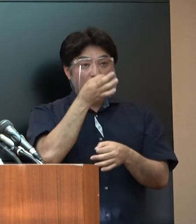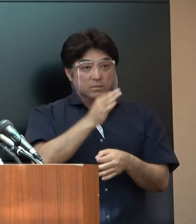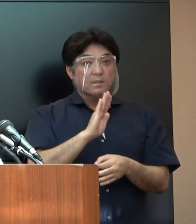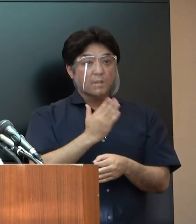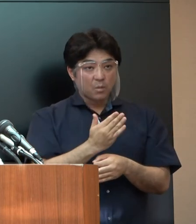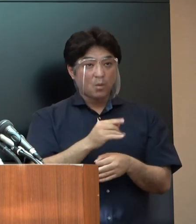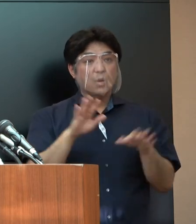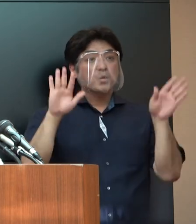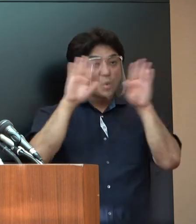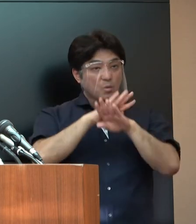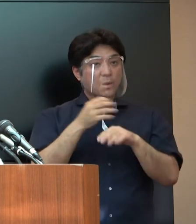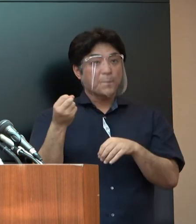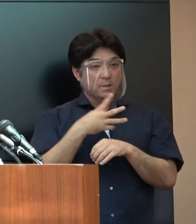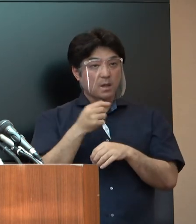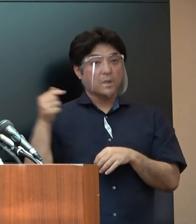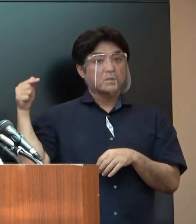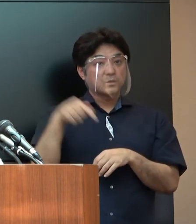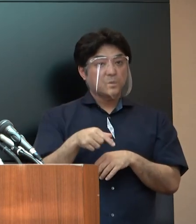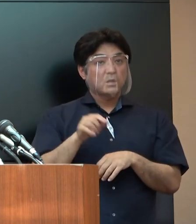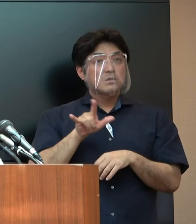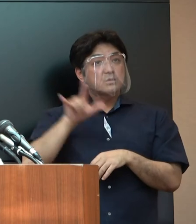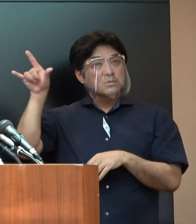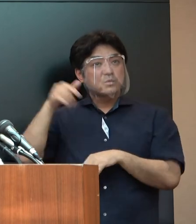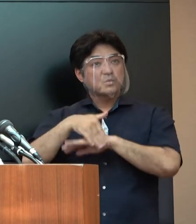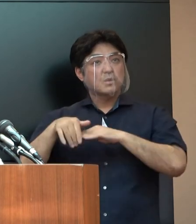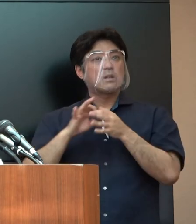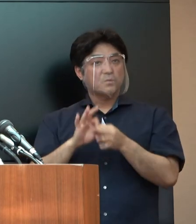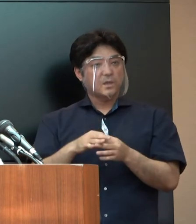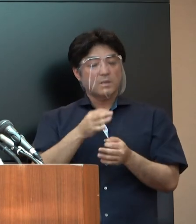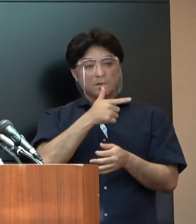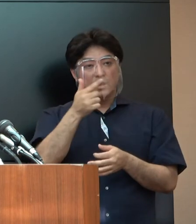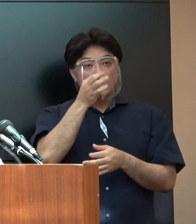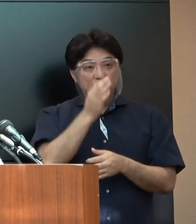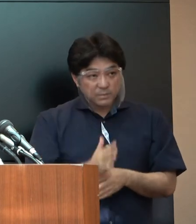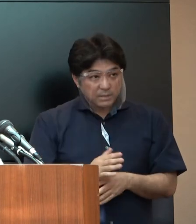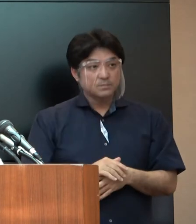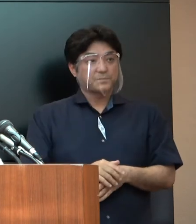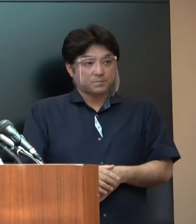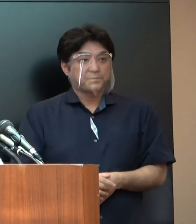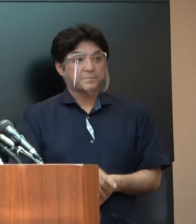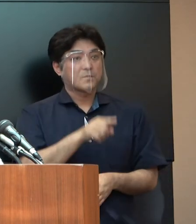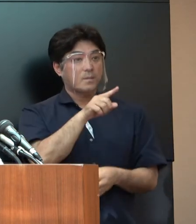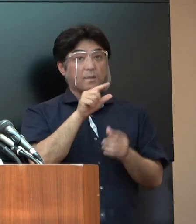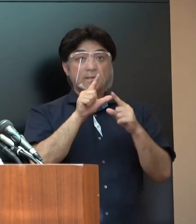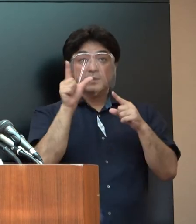し訳ありません。で、その夜また状況いたしますので、すみません、よろしくお願いします。